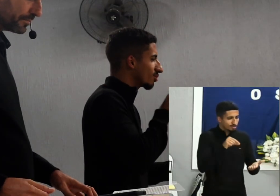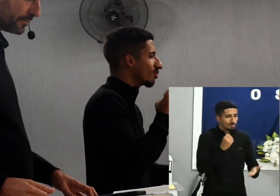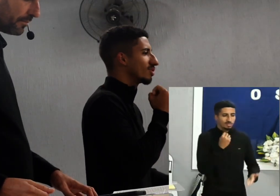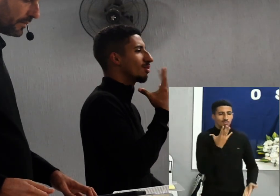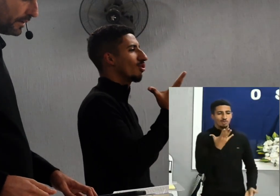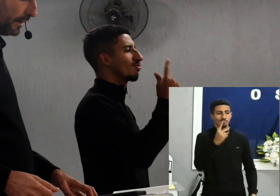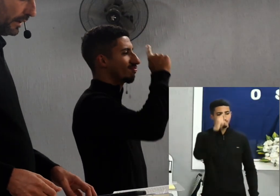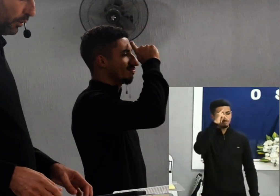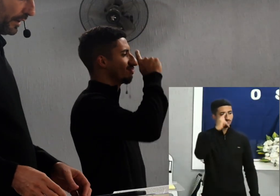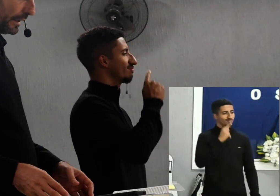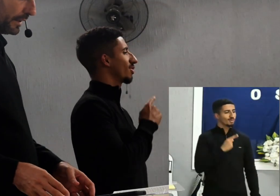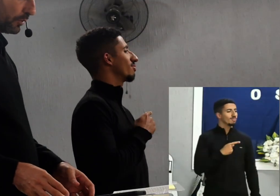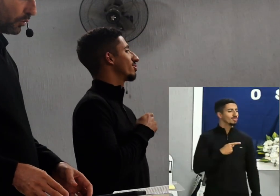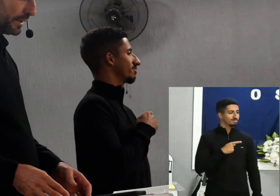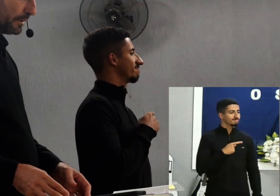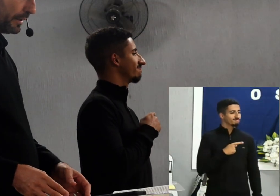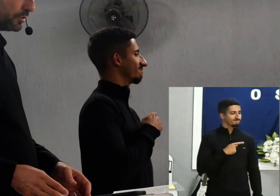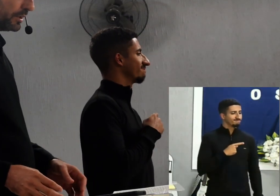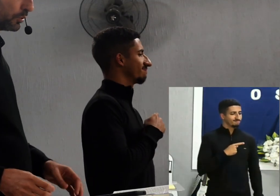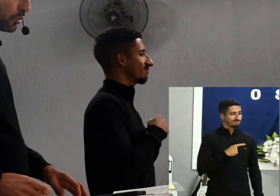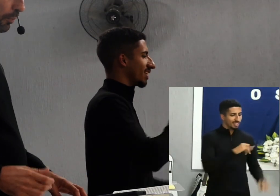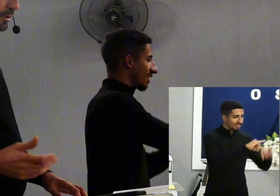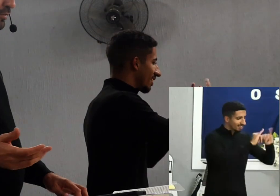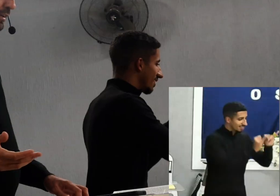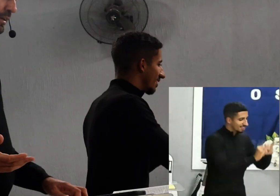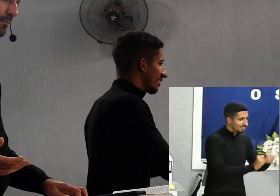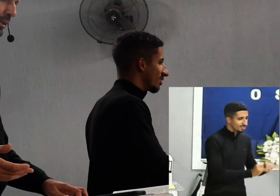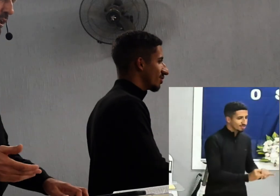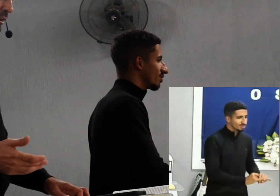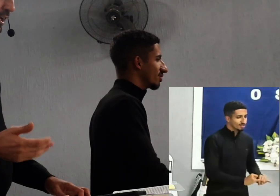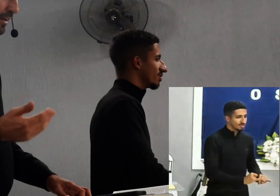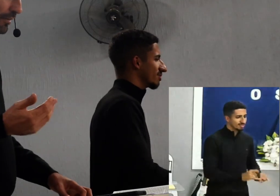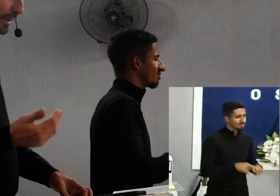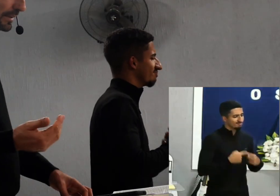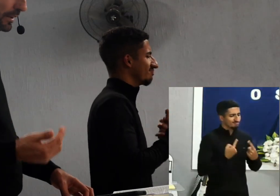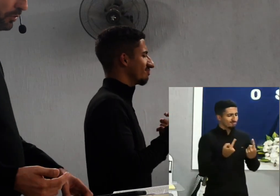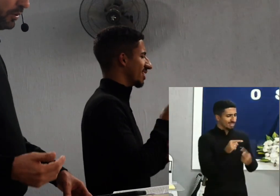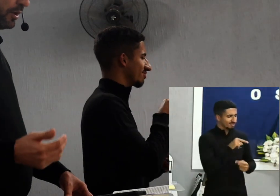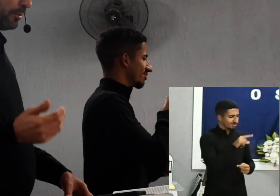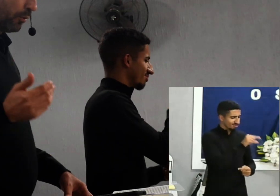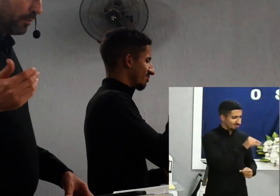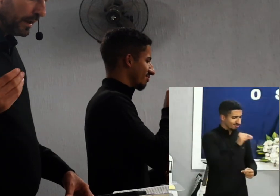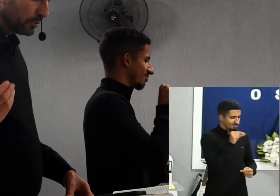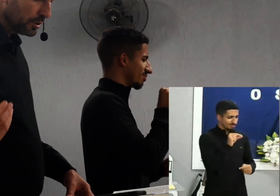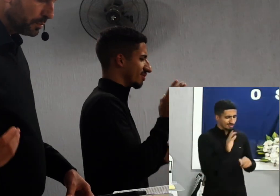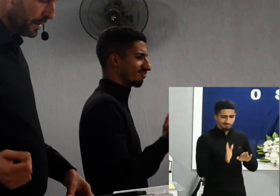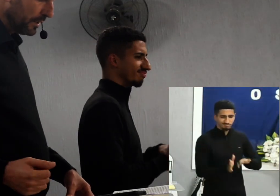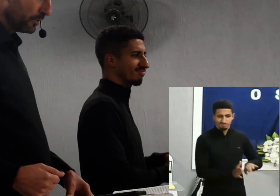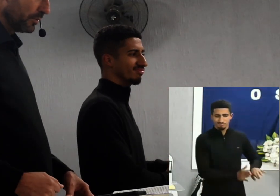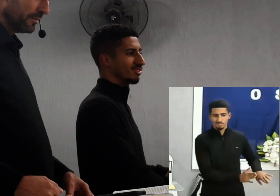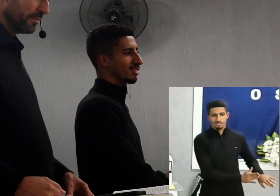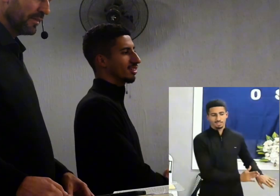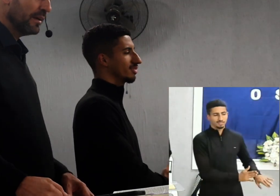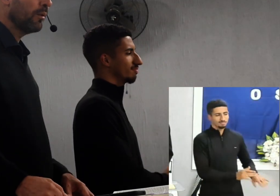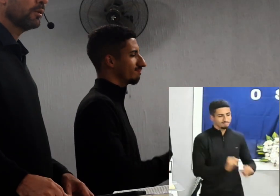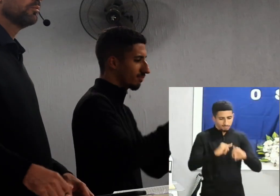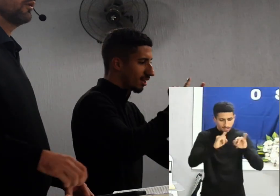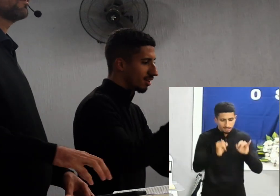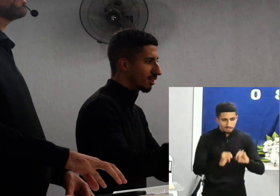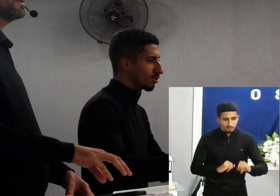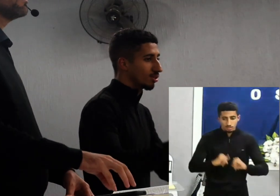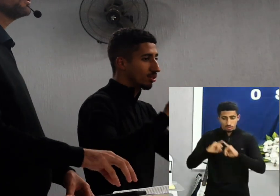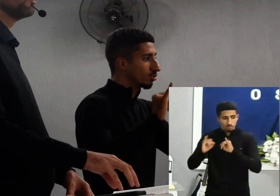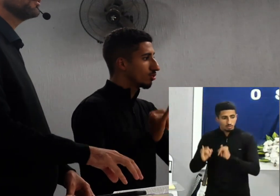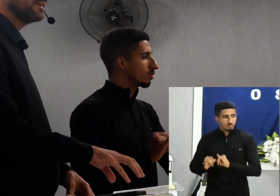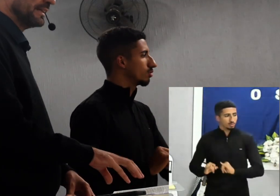capítulo 1. O verdadeiro conhecimento de Deus só pode vir mediante revelação por meio do Espírito. O apóstolo